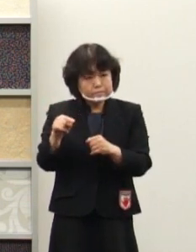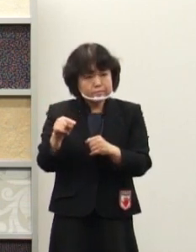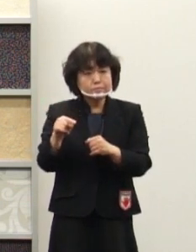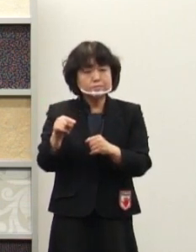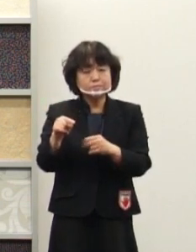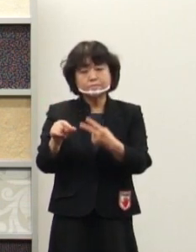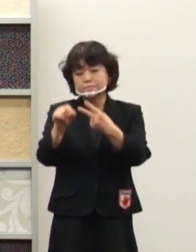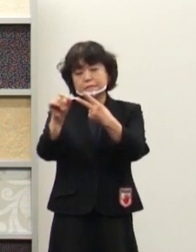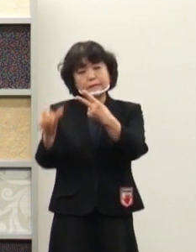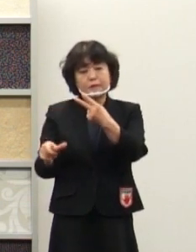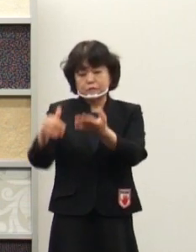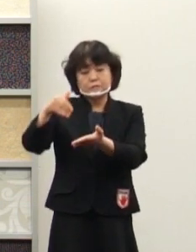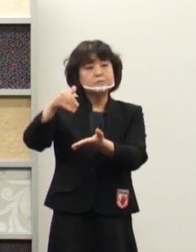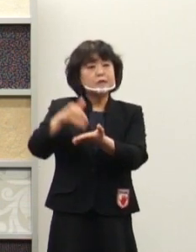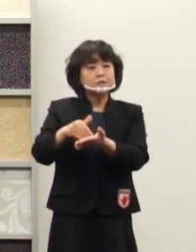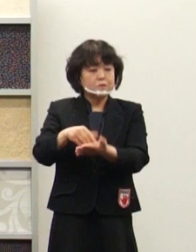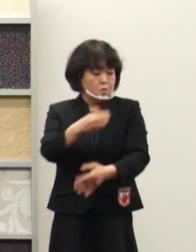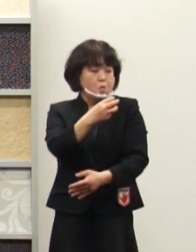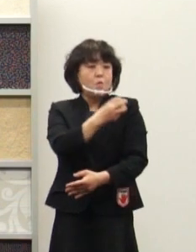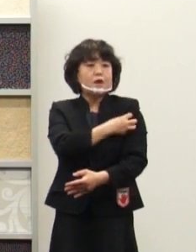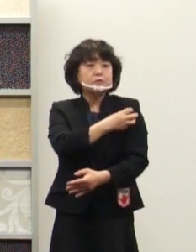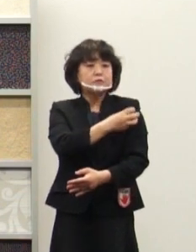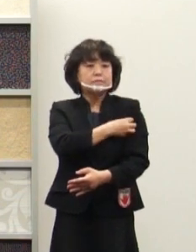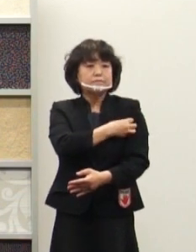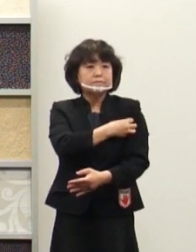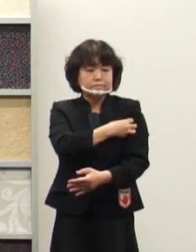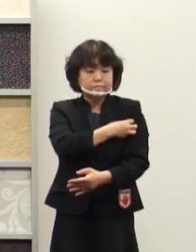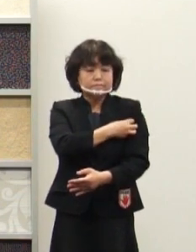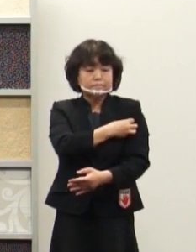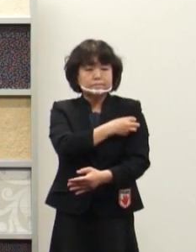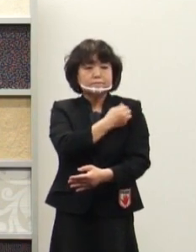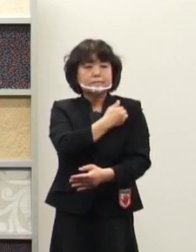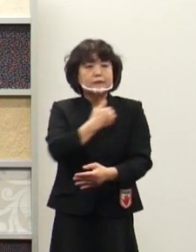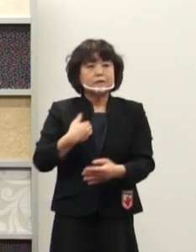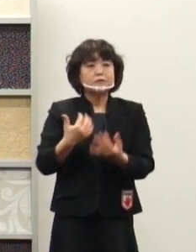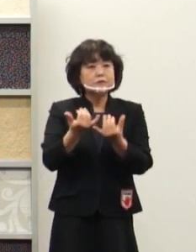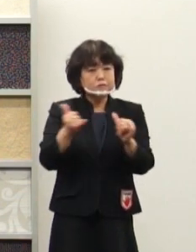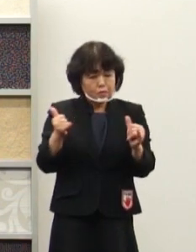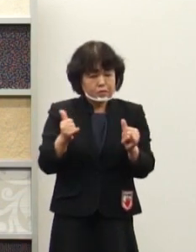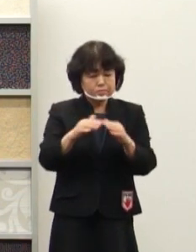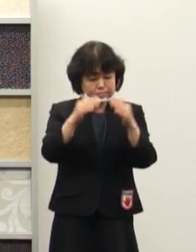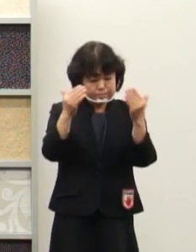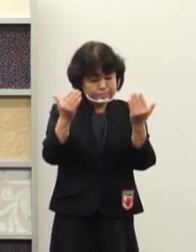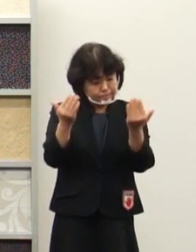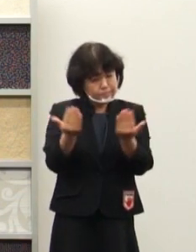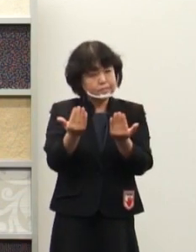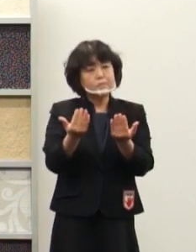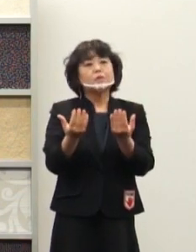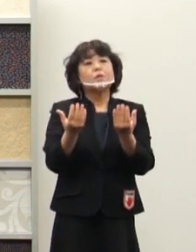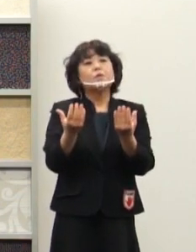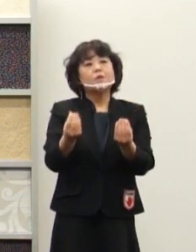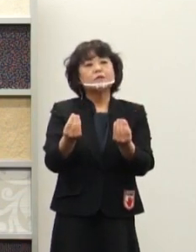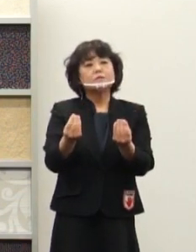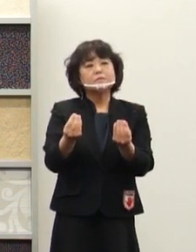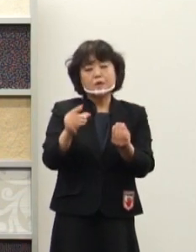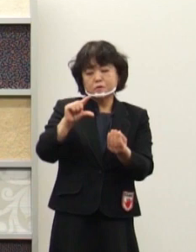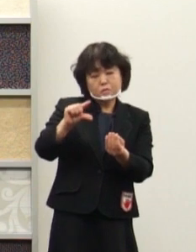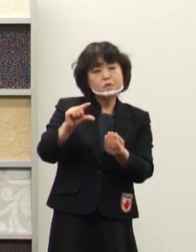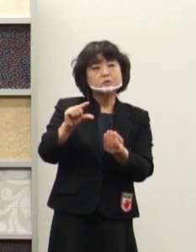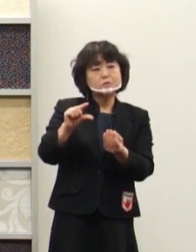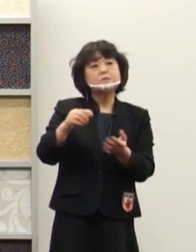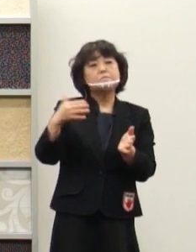末の時点でワクチン接種が可能な方への接種はおおむね完了をしております。まだ残された方は若干いらっしゃいます